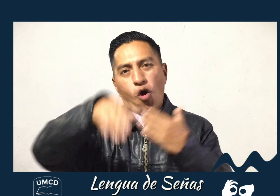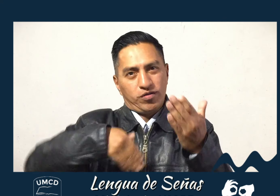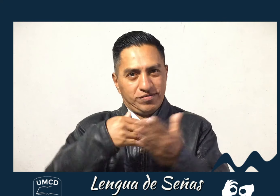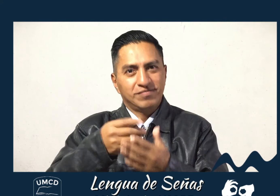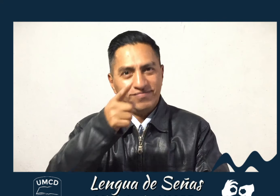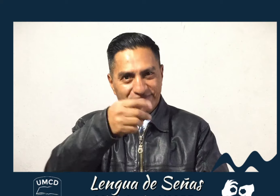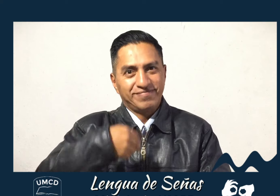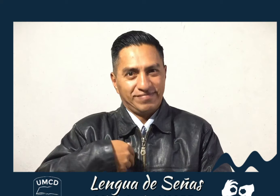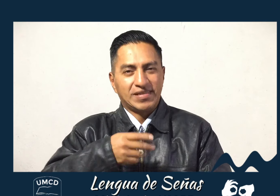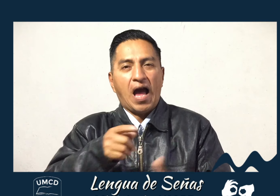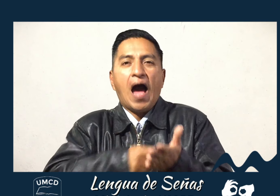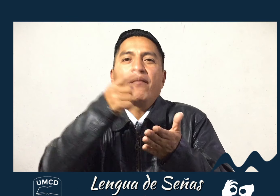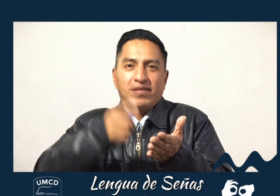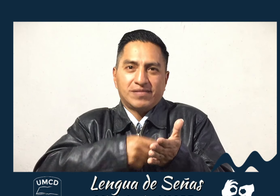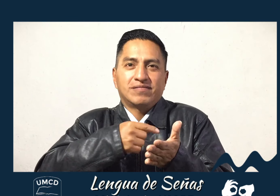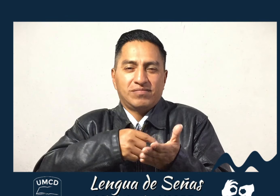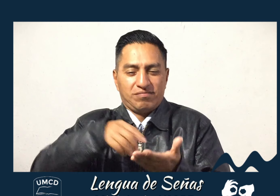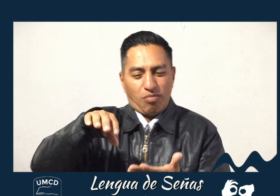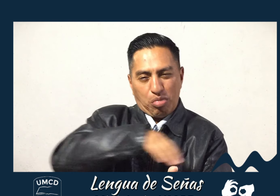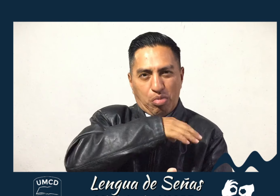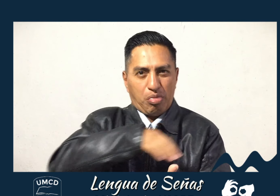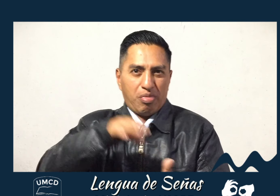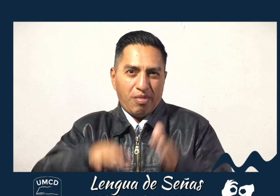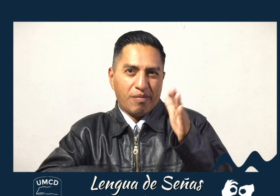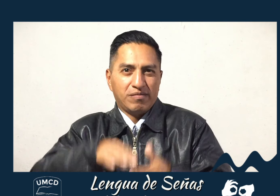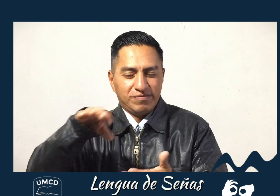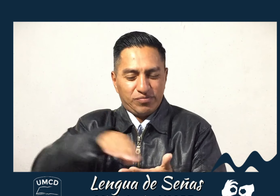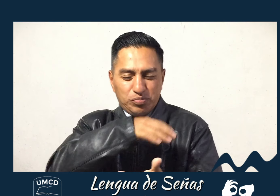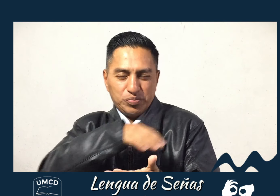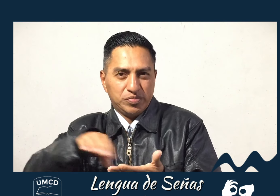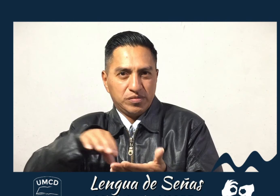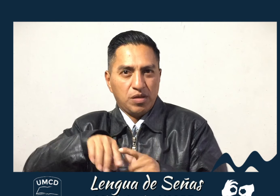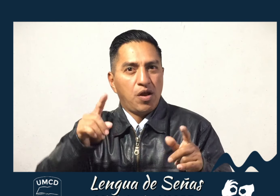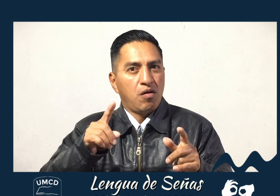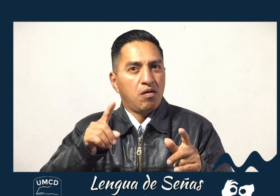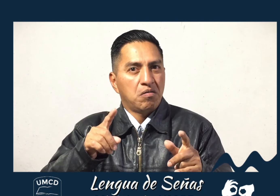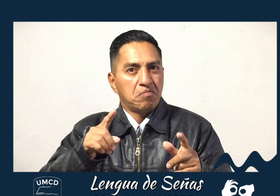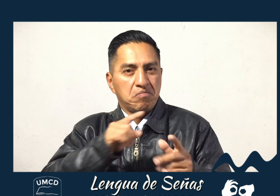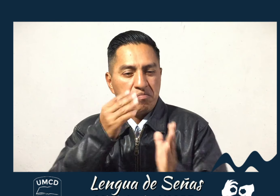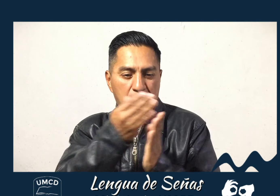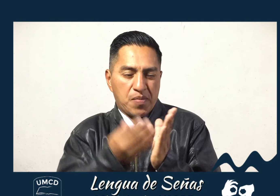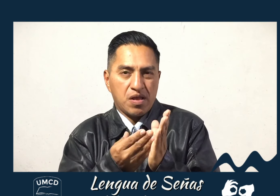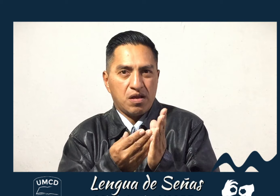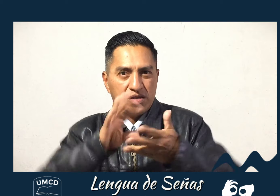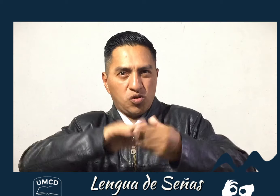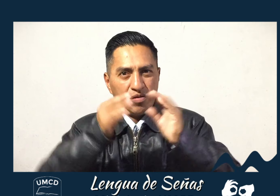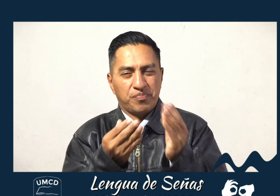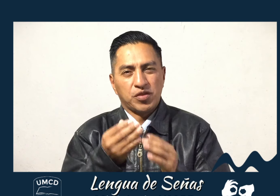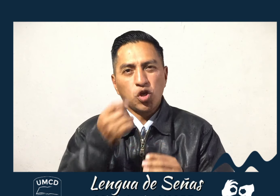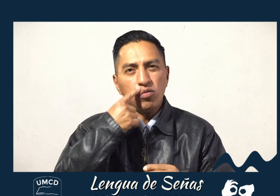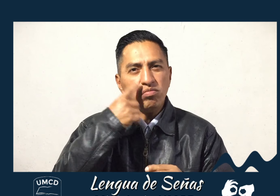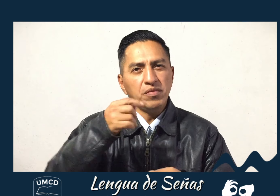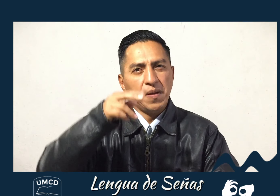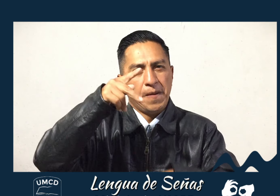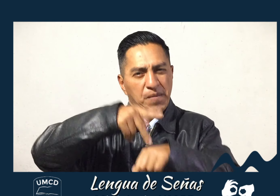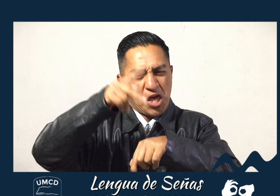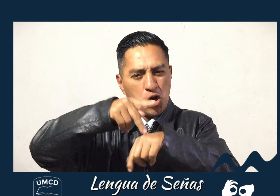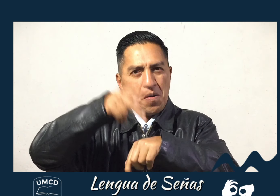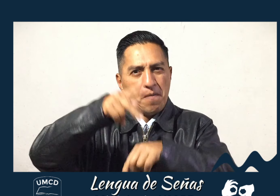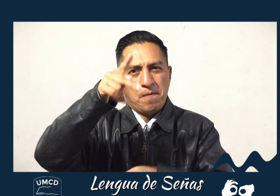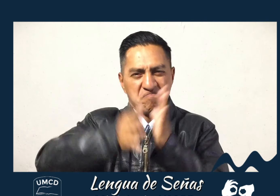lo hacen. Pero el apóstol Pedro entendió una verdad muy importante con respecto a esto de